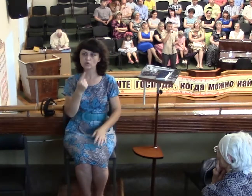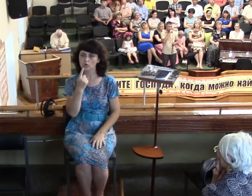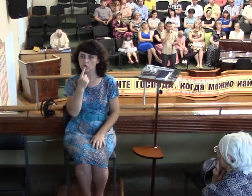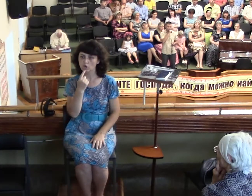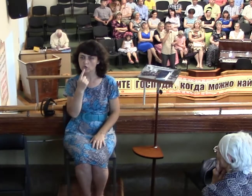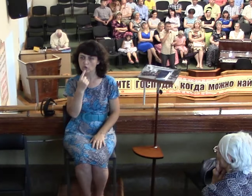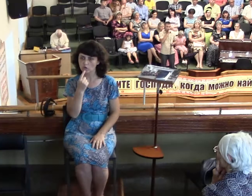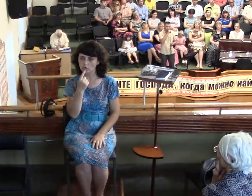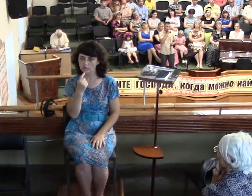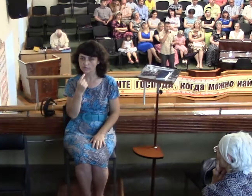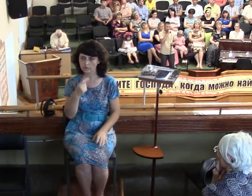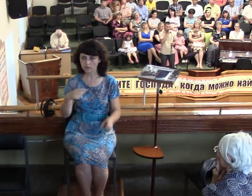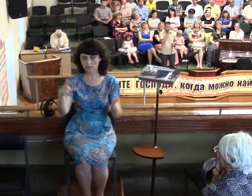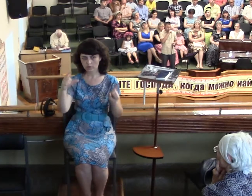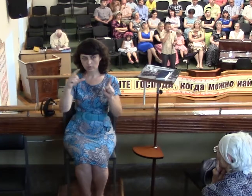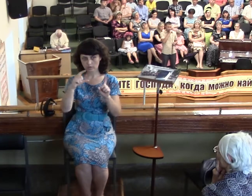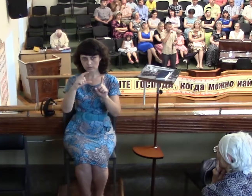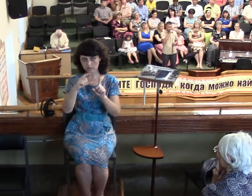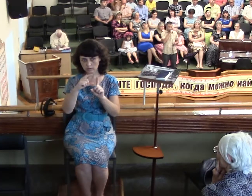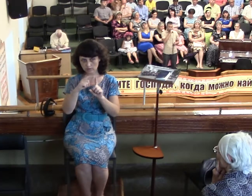кровь, и словно всегда